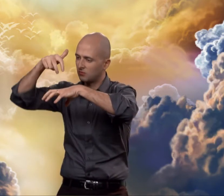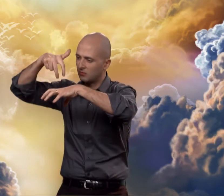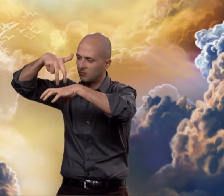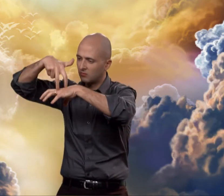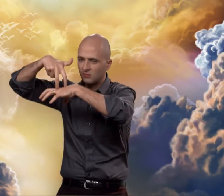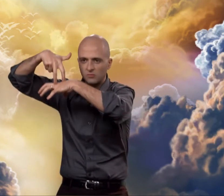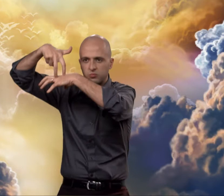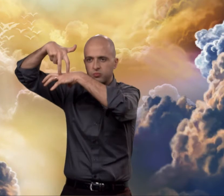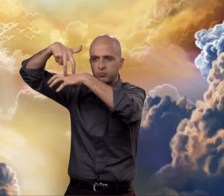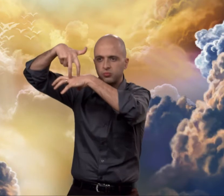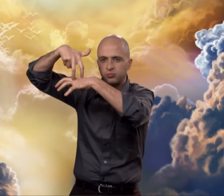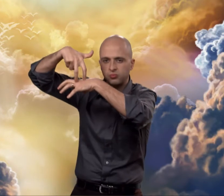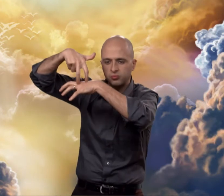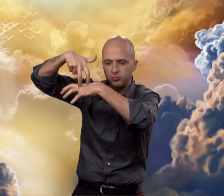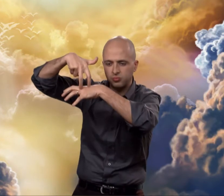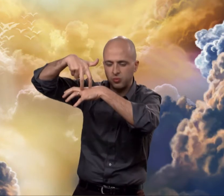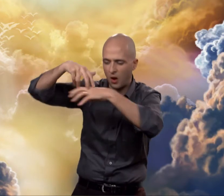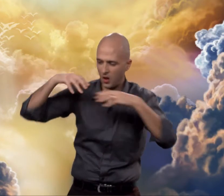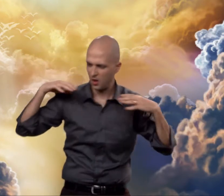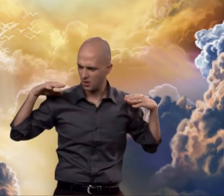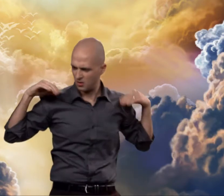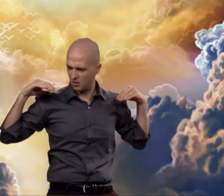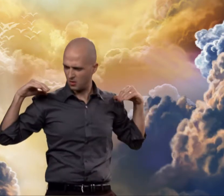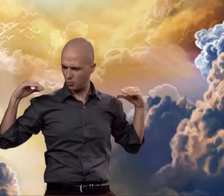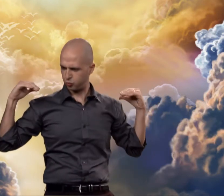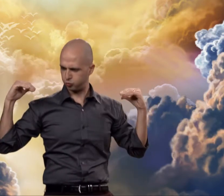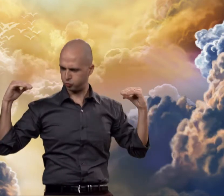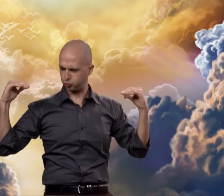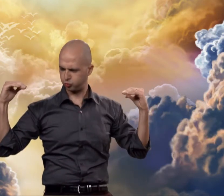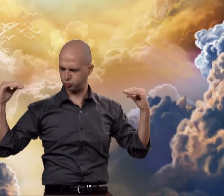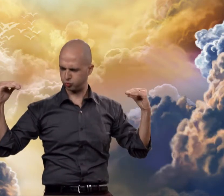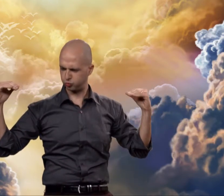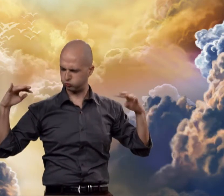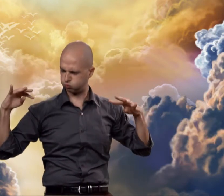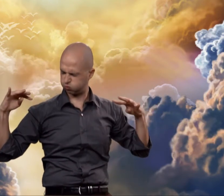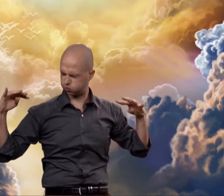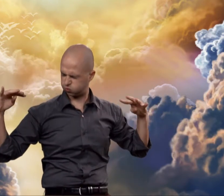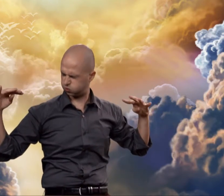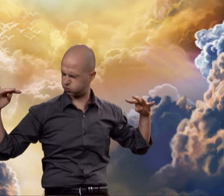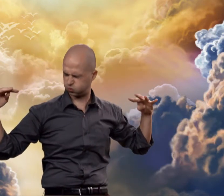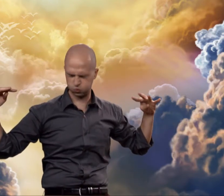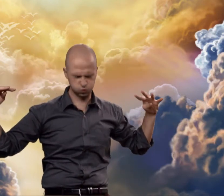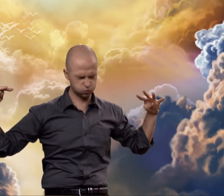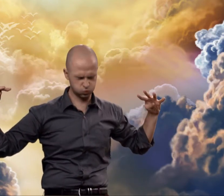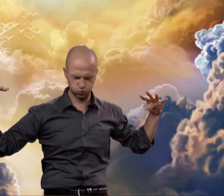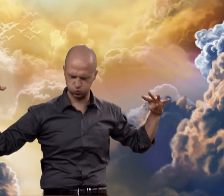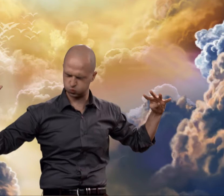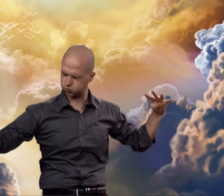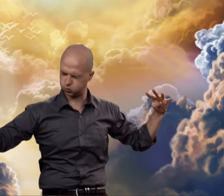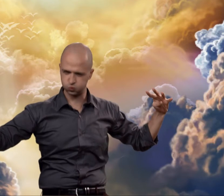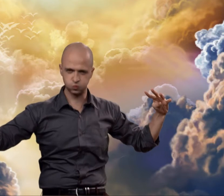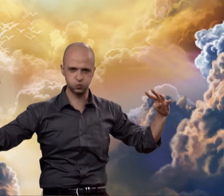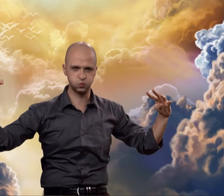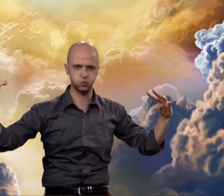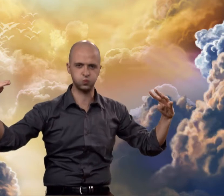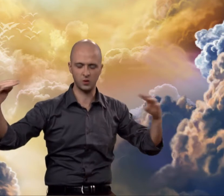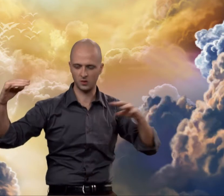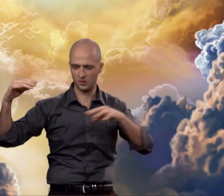não ficará calado. À sua frente vai um fogo devorador e ao seu redor uma violenta tempestade. Ele convoca